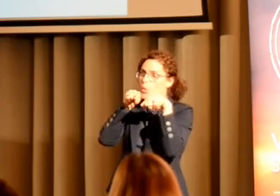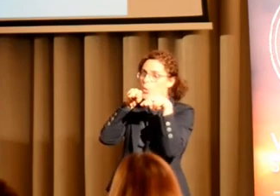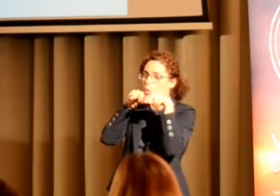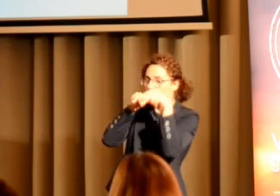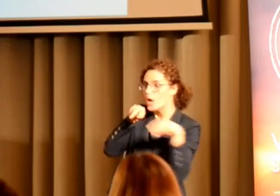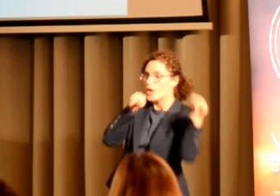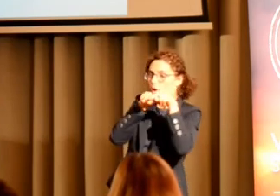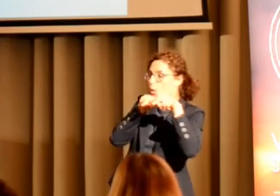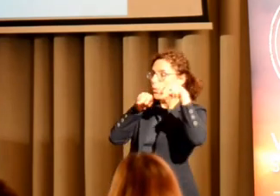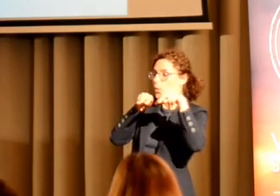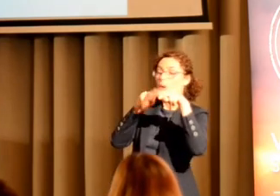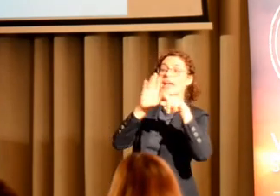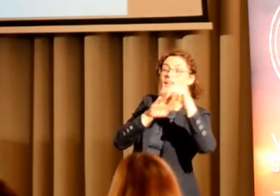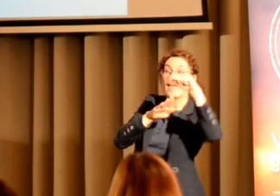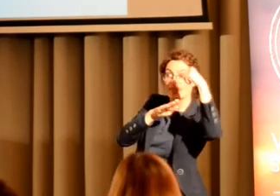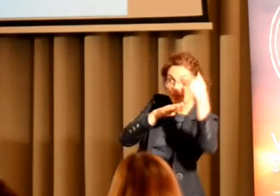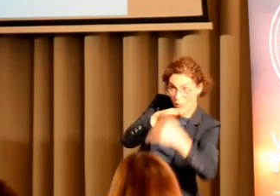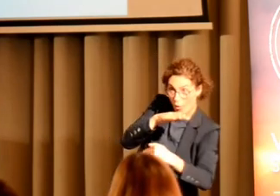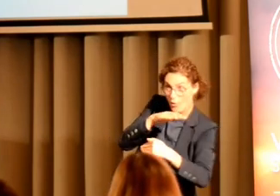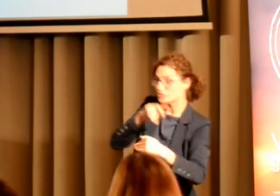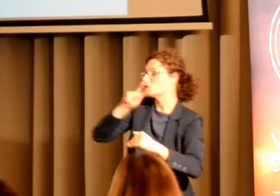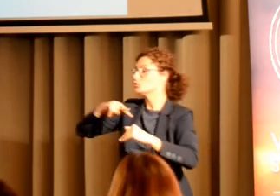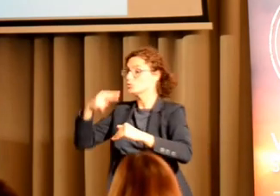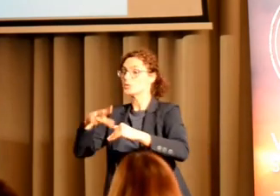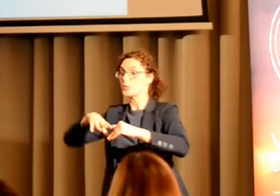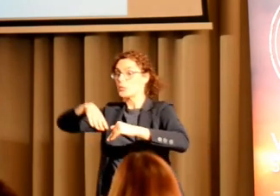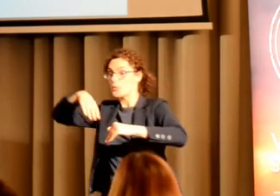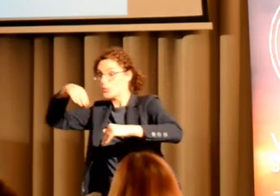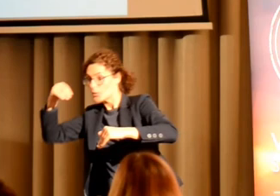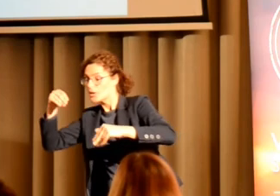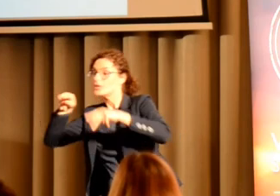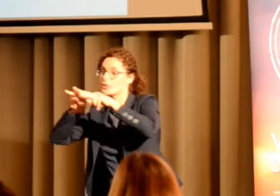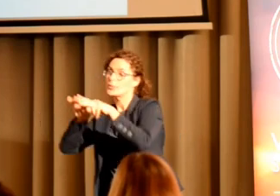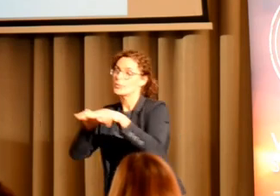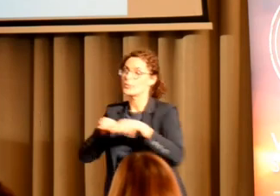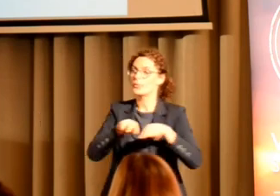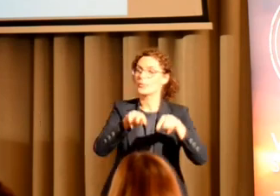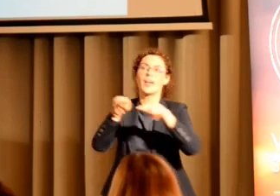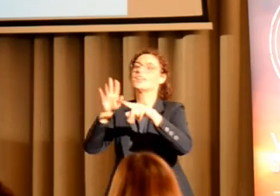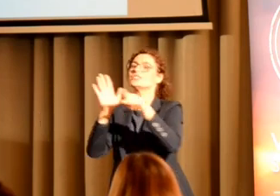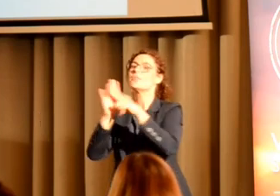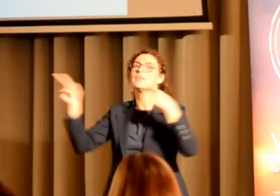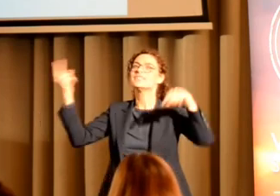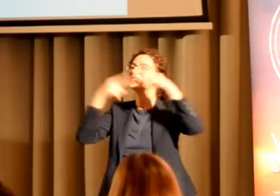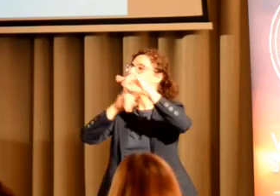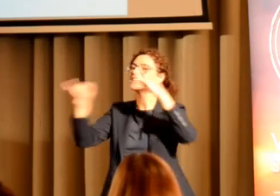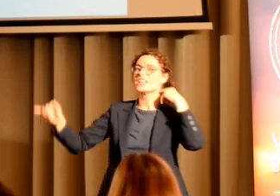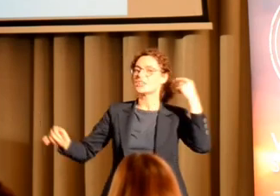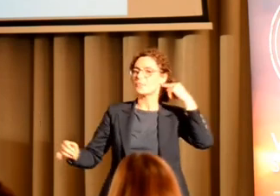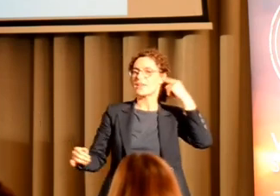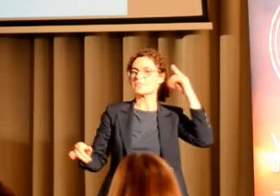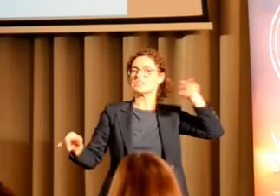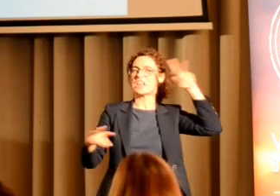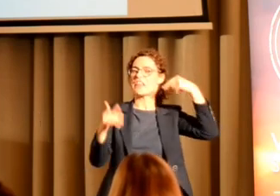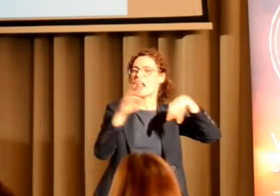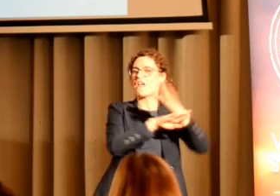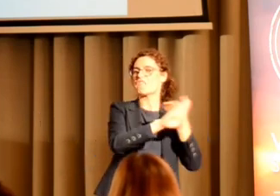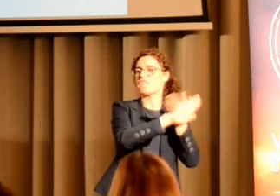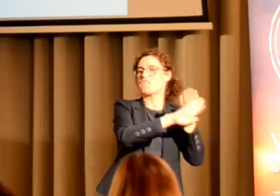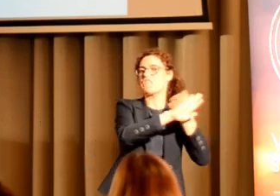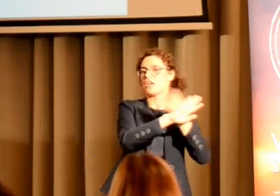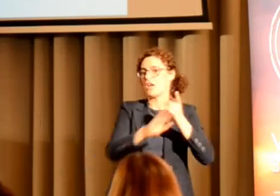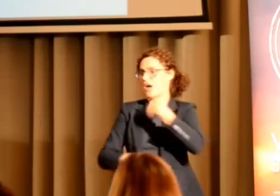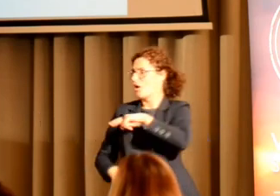Harmonia, jeden kończy, drugi zaczyna, jeszcze czwarty nie skończył, dlatego, żeby zrobić w bambuko sąsiadów. Dlatego, że mówimy, no nas jest tu